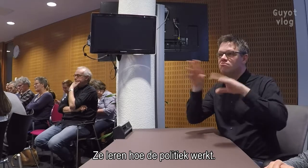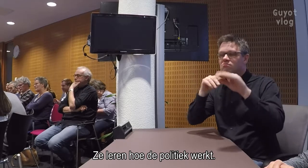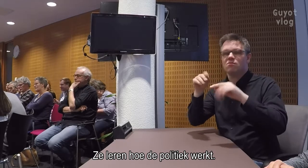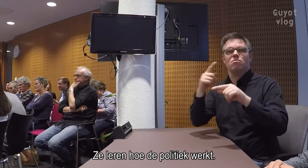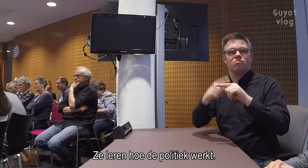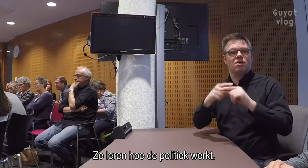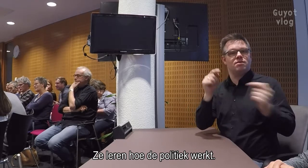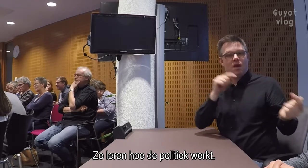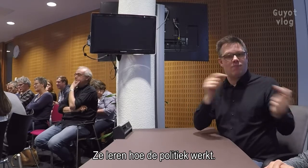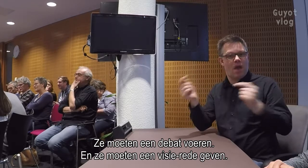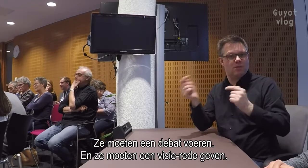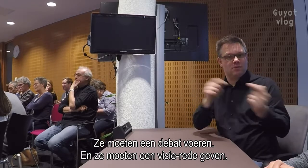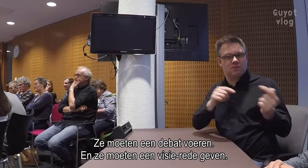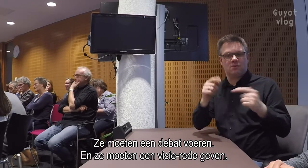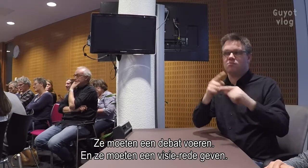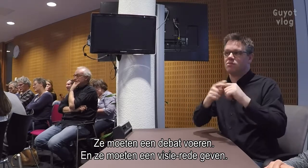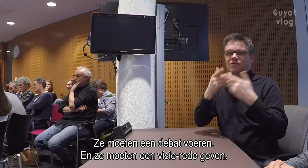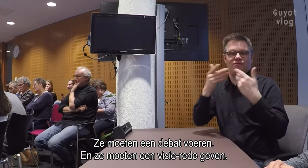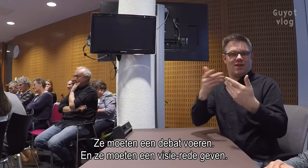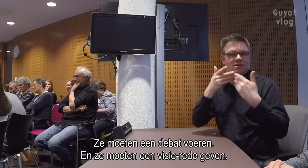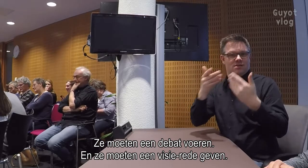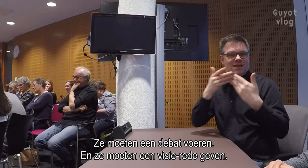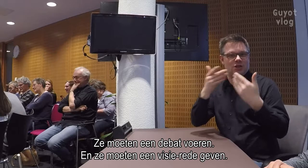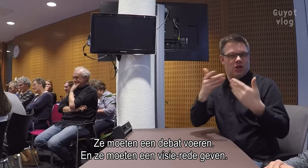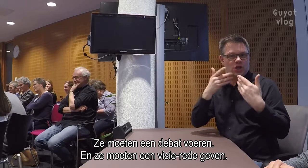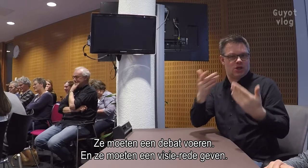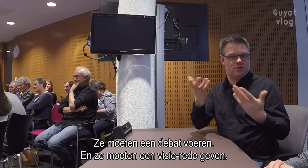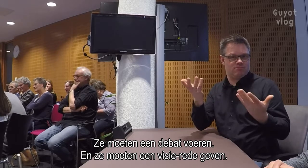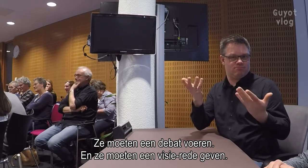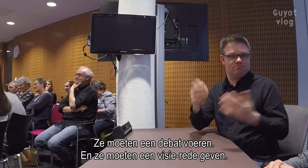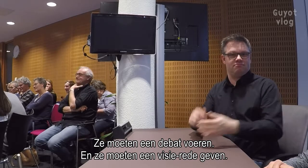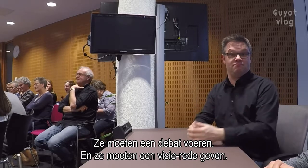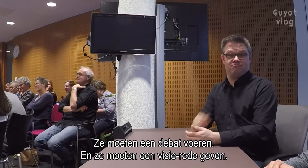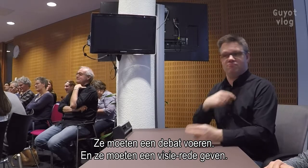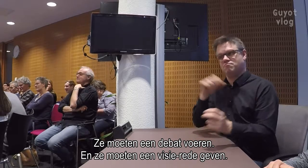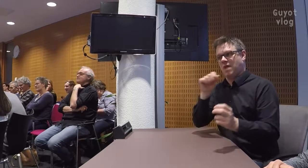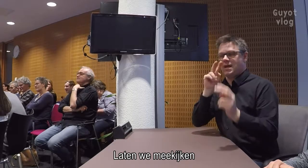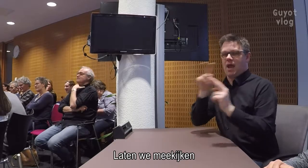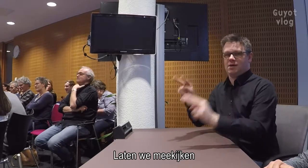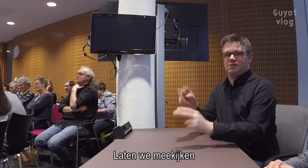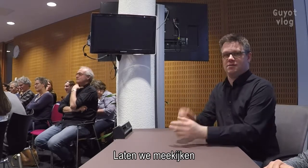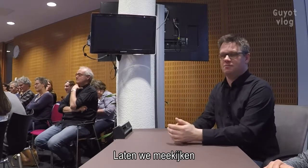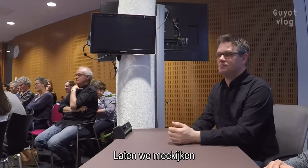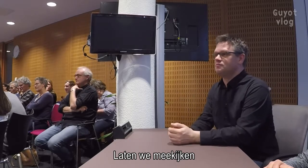politiek werkt, ze moeten een debat voeren en ze moeten een visiereden geven. Laten we meekijken.